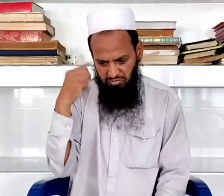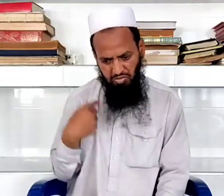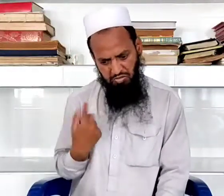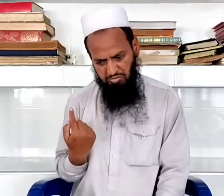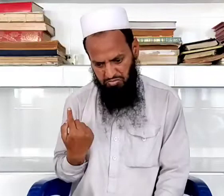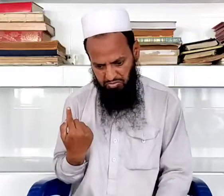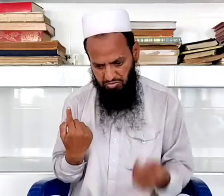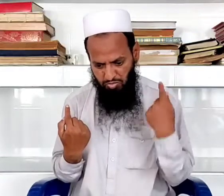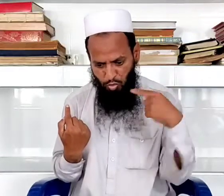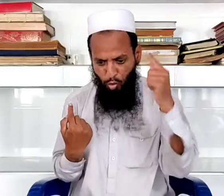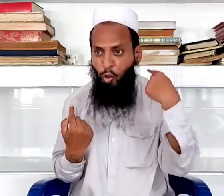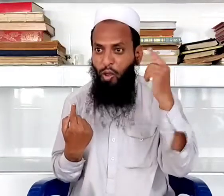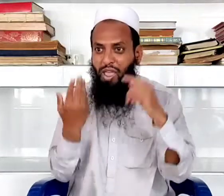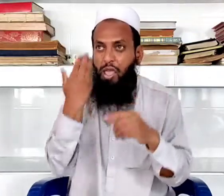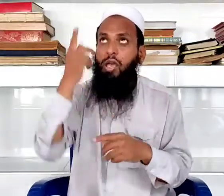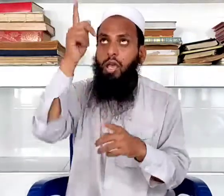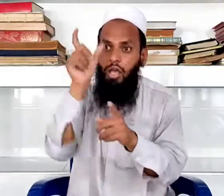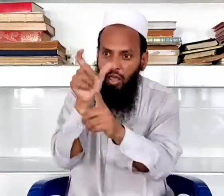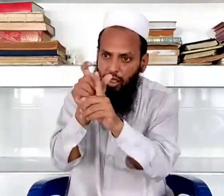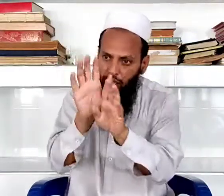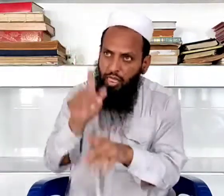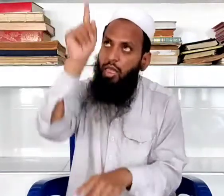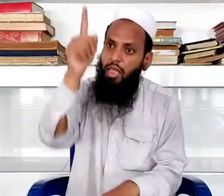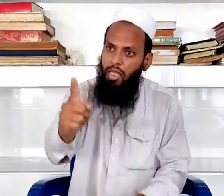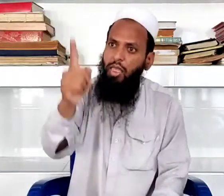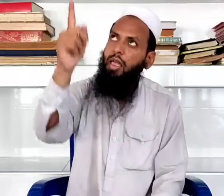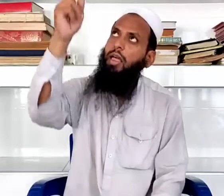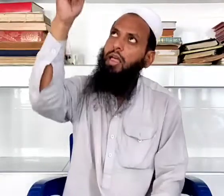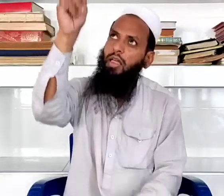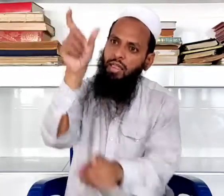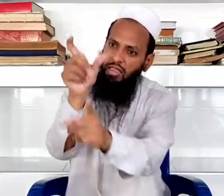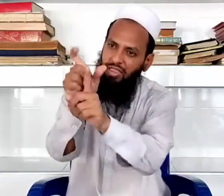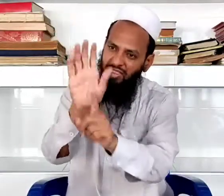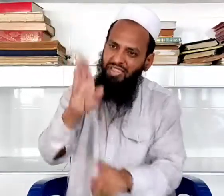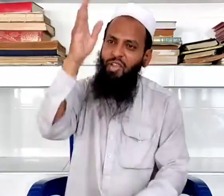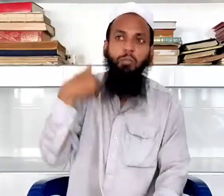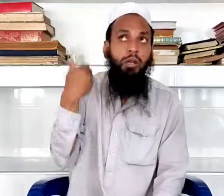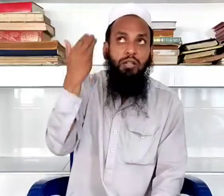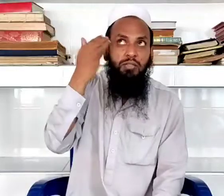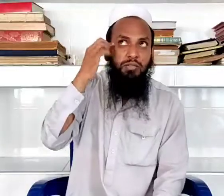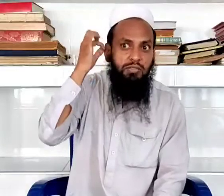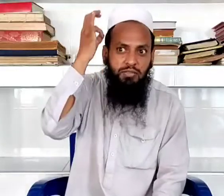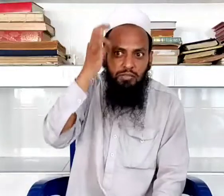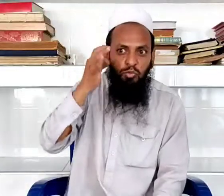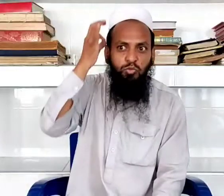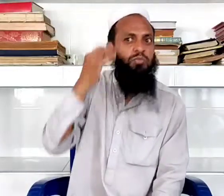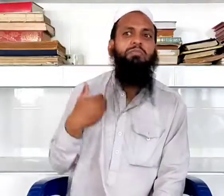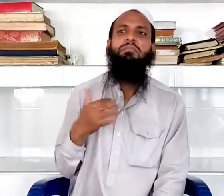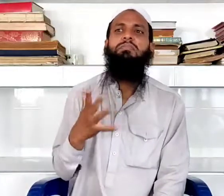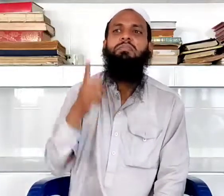ਮੁਕਾਬਲੇ ਉੱਤੇ ਆਓ, ਜਿਹੜੇ ਕੁਰੈਸ਼ੀ ਨੇ, ਇਬਨੇ ਆਮ ਜਿਹੜੇ ਸਾਡੇ ਚਕਾ ਦੇ ਬੇਟੇ ਨੇ, ਜਿਹੜੇ ਲੜਾਈਆਂ ਦੇ